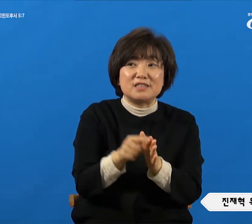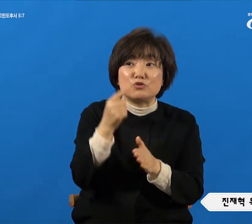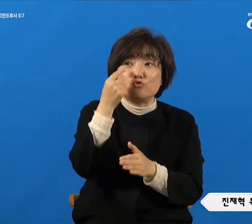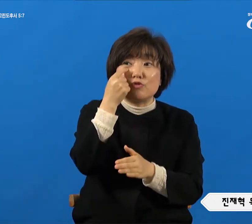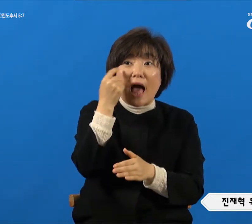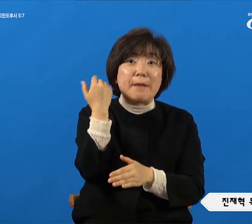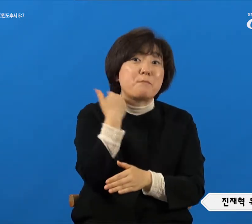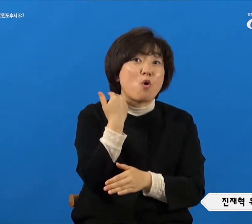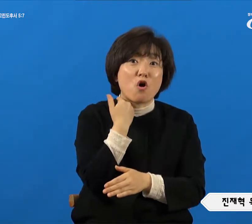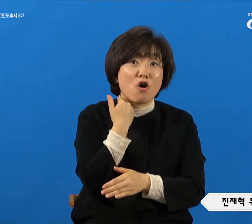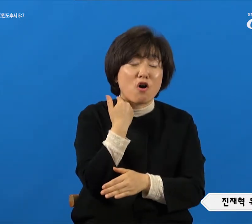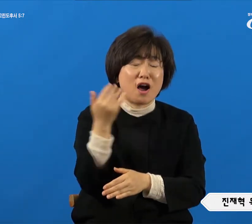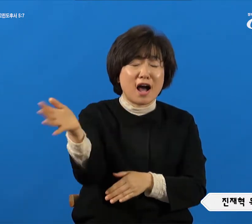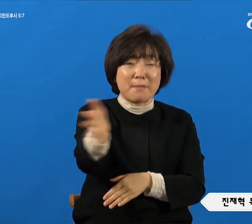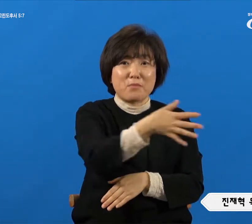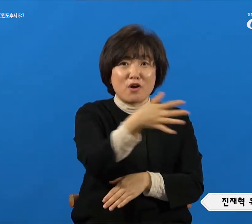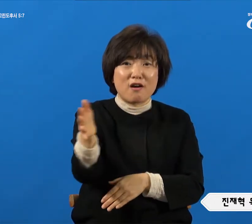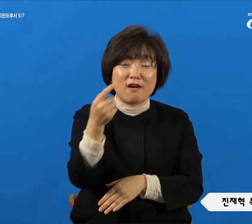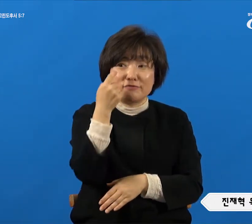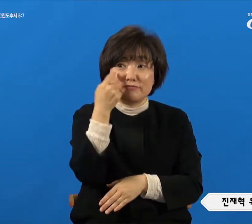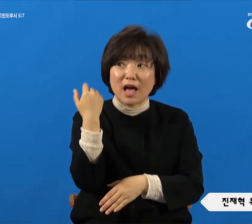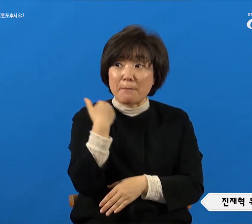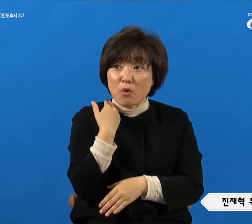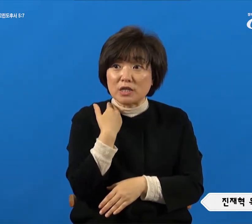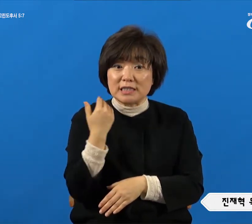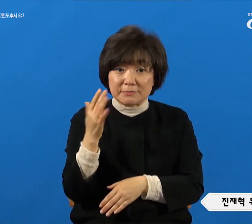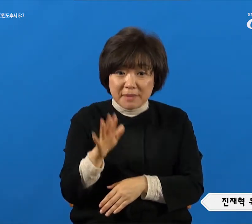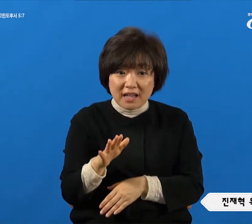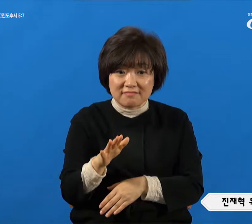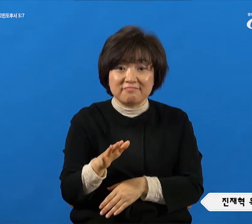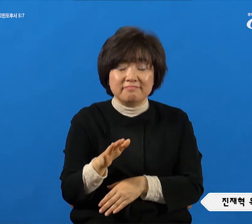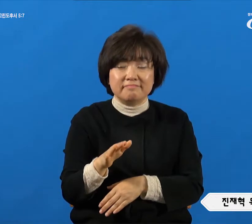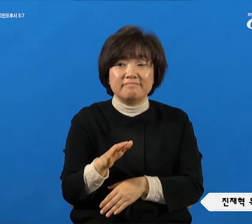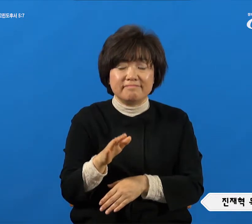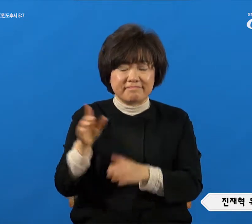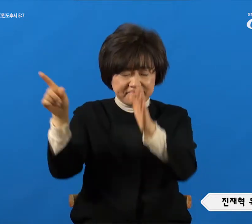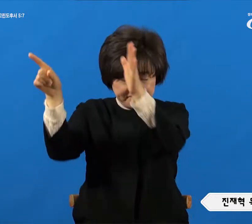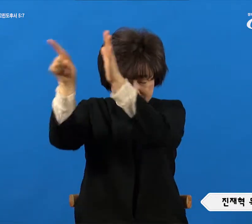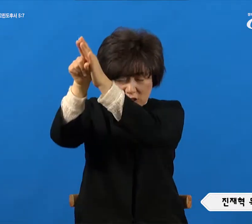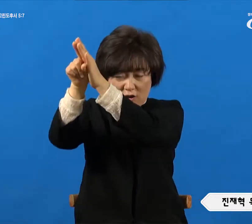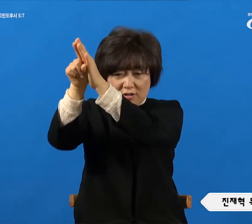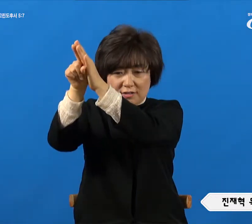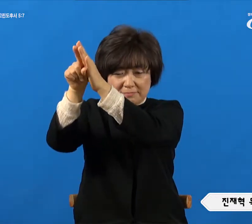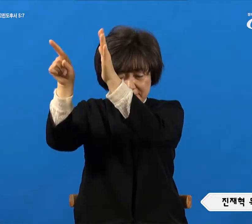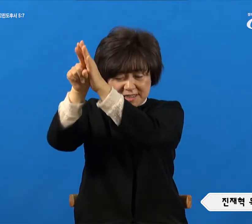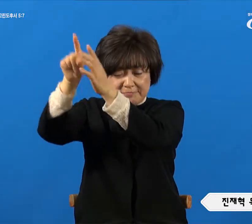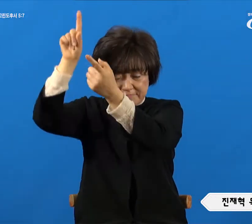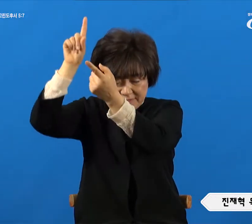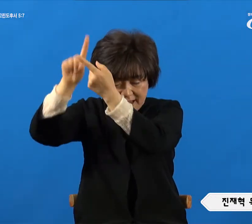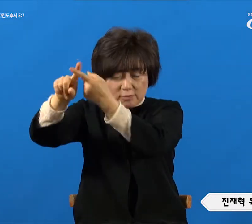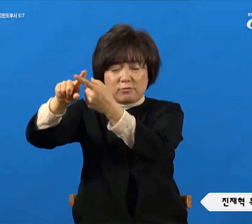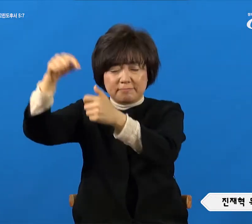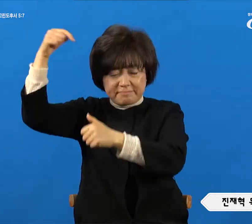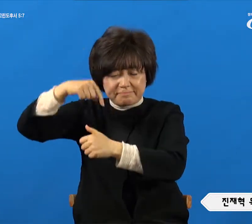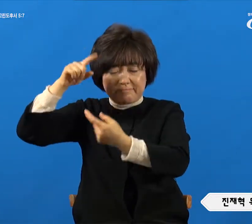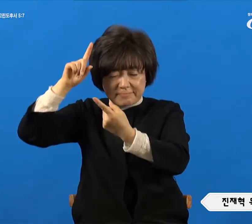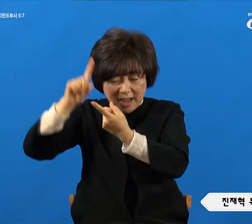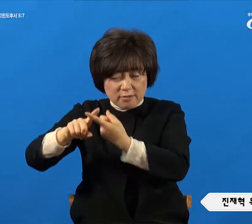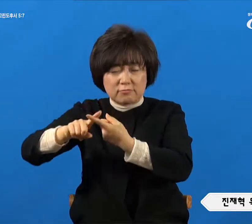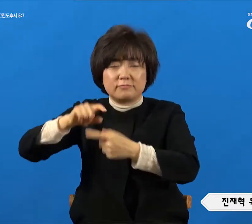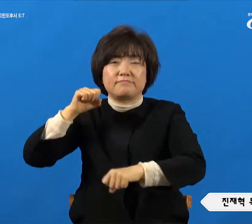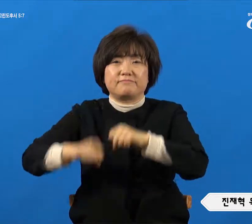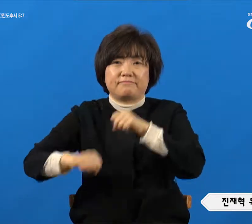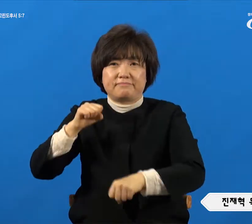보이지 않지만 보는 대로 행하지 않고 믿음으로 움직입니다. 하나님의 말씀으로